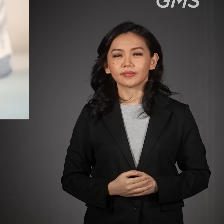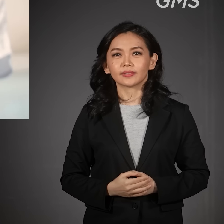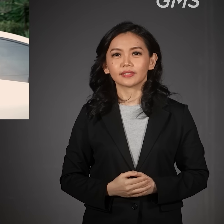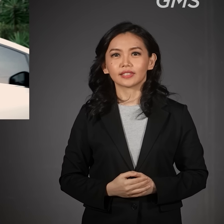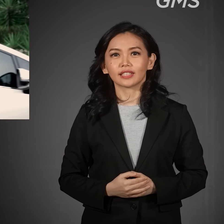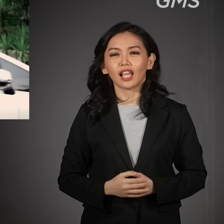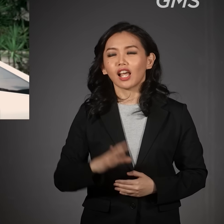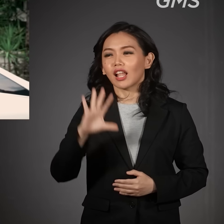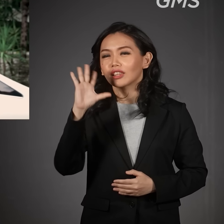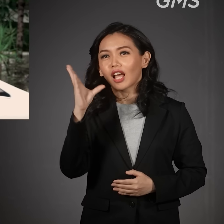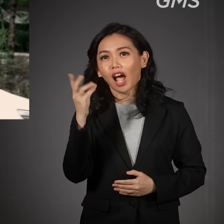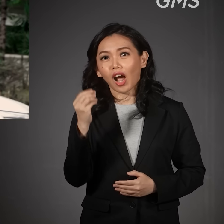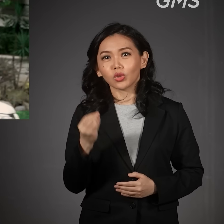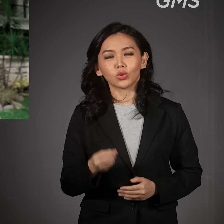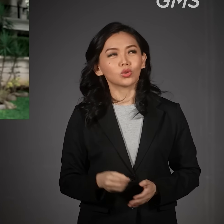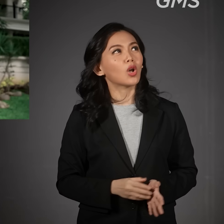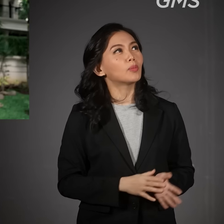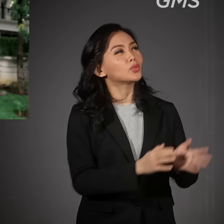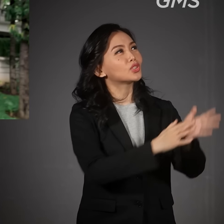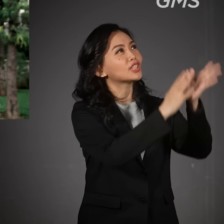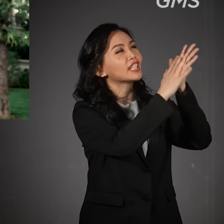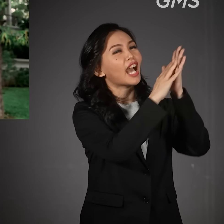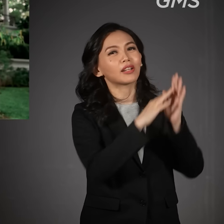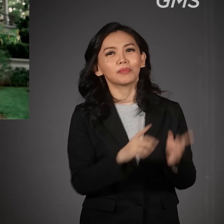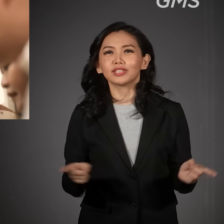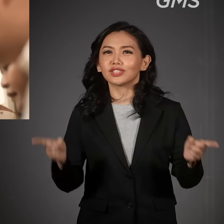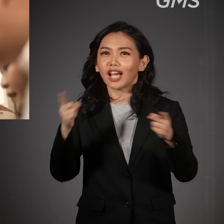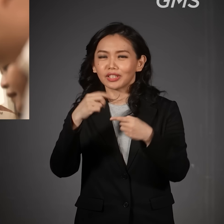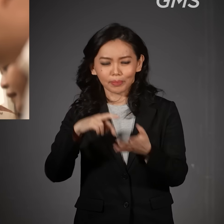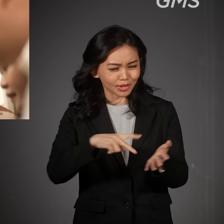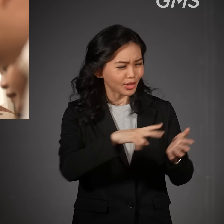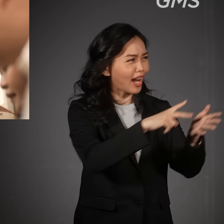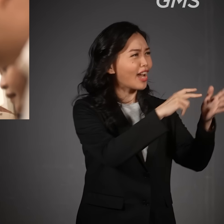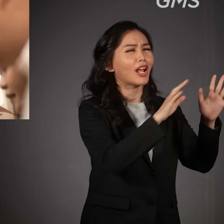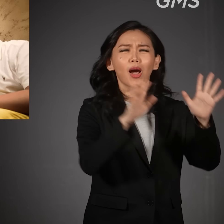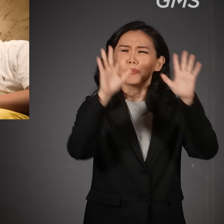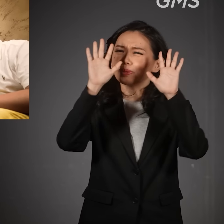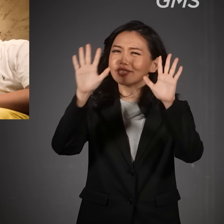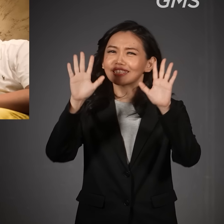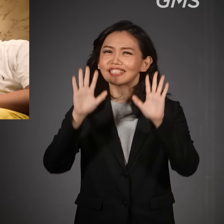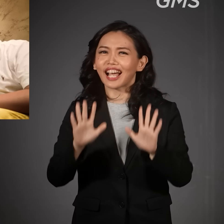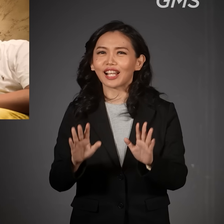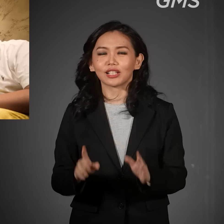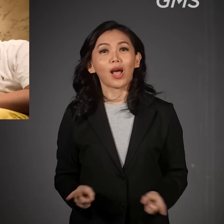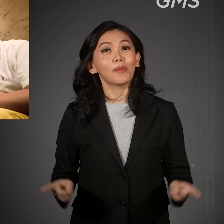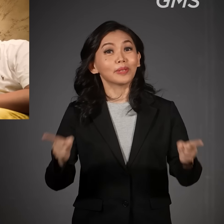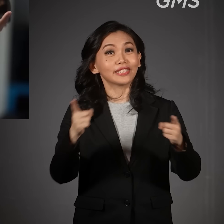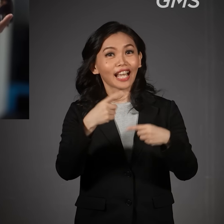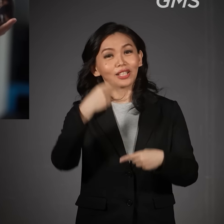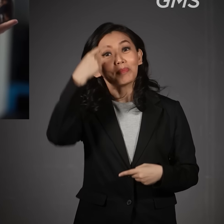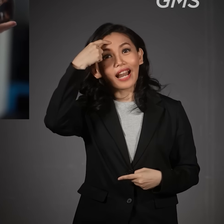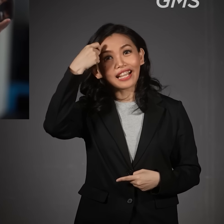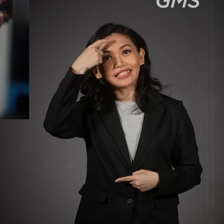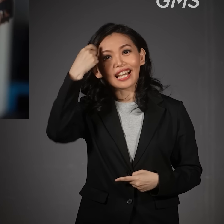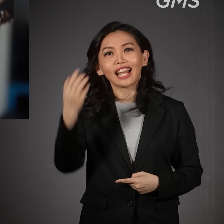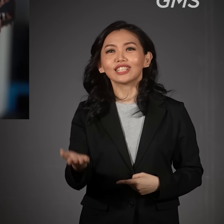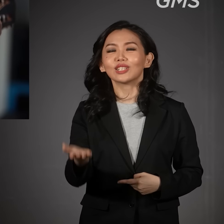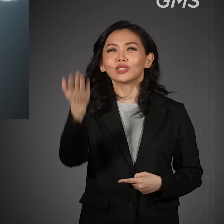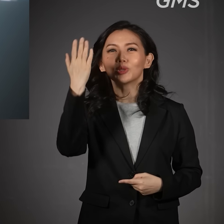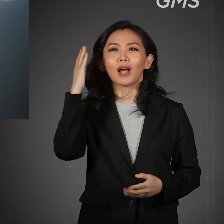The Year of Praise, tahun pujian menjadi sebuah petualangan yang tiada dua. Menjadi sebuah pelajaran hidup yang langsung